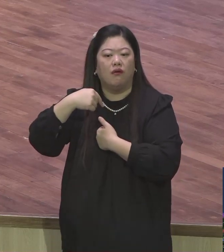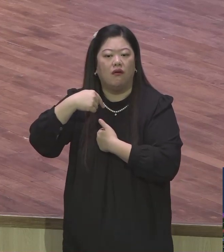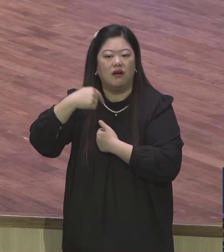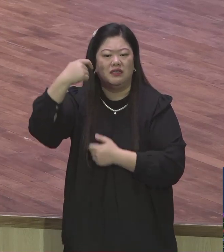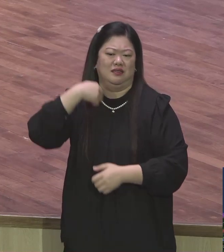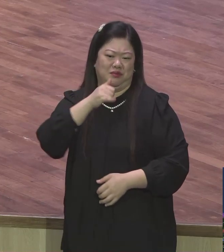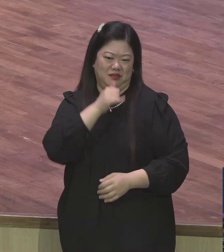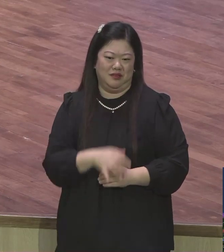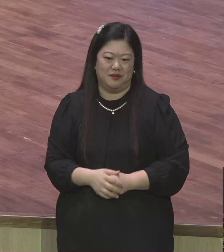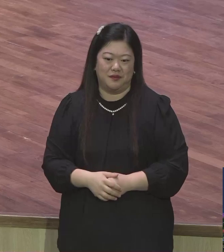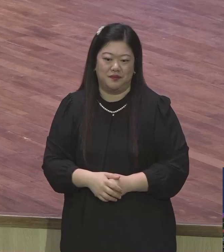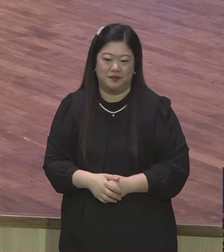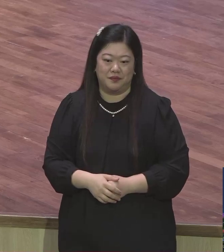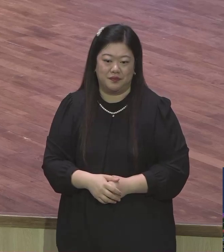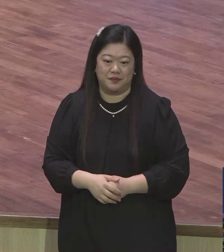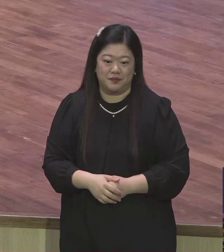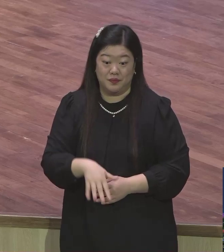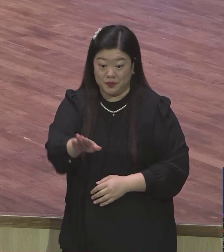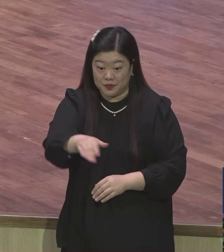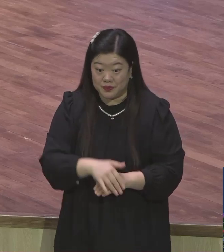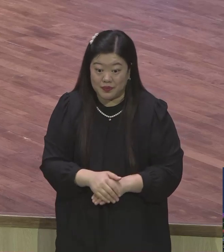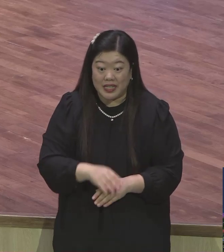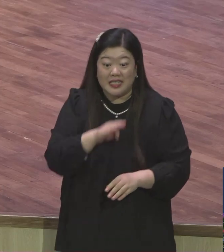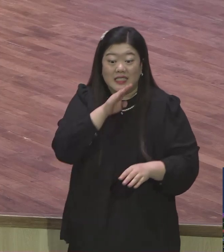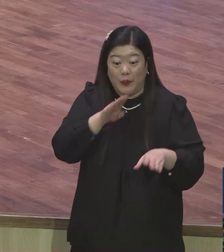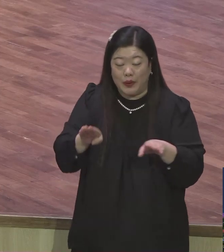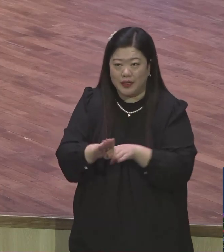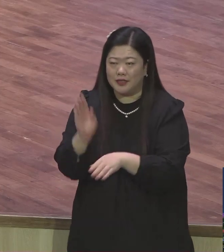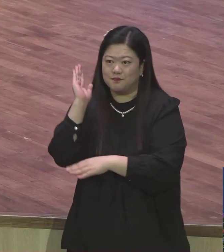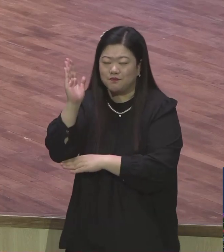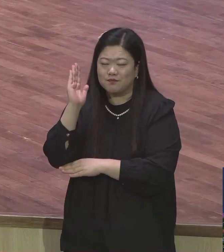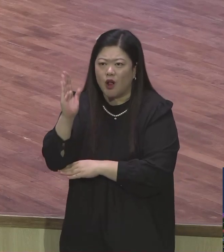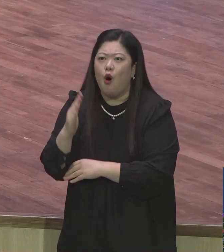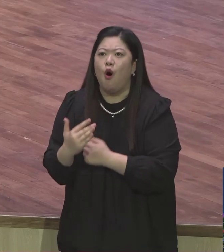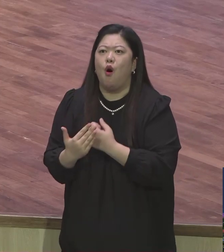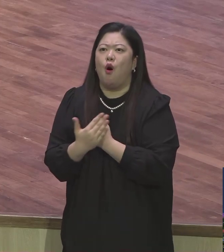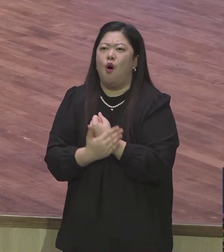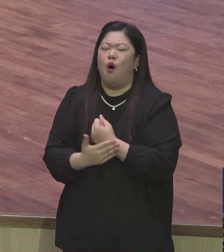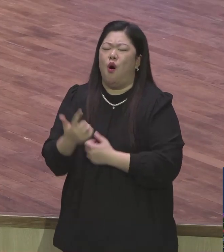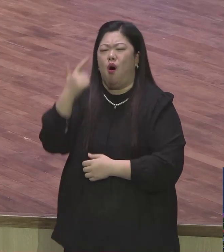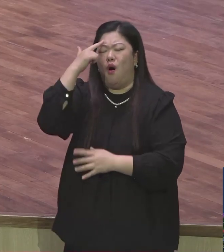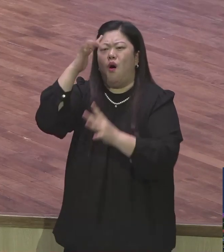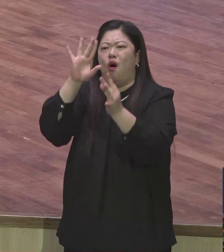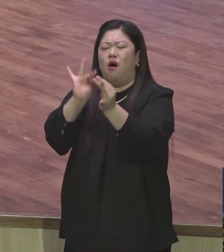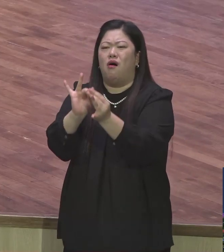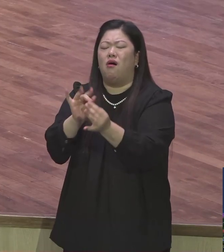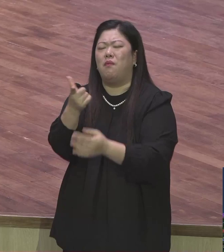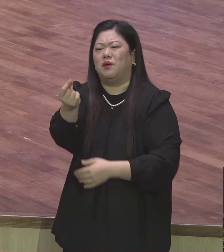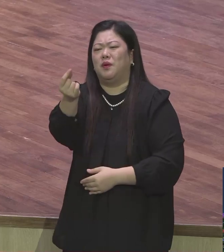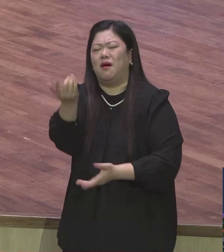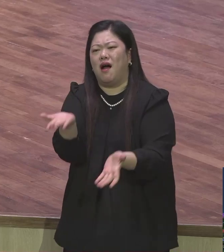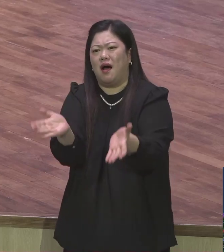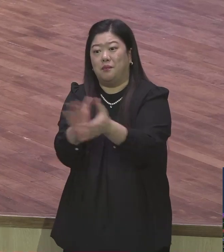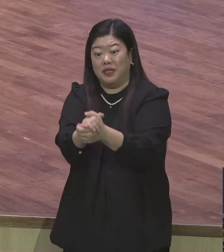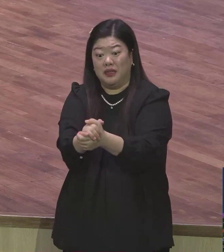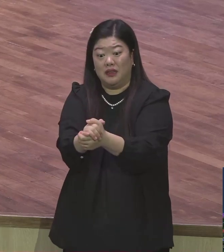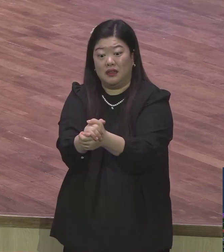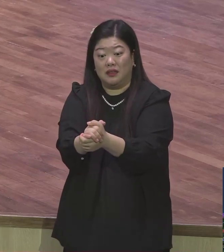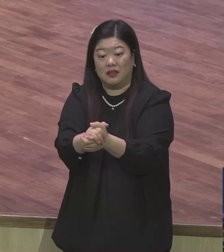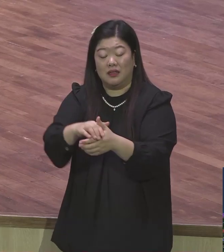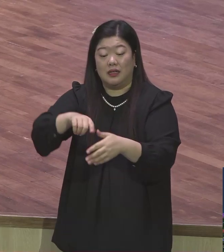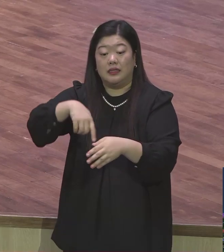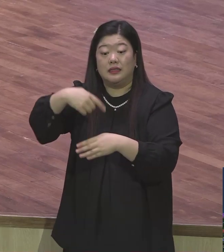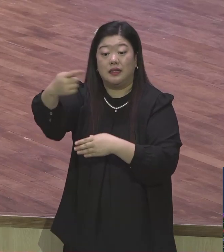여러분, 예배를 통해 은혜를 받으면 여러분 변화되기 바랍니다. 변화가 돼야죠. 내 고집, 내 선입견, 내 편견, 내 아집